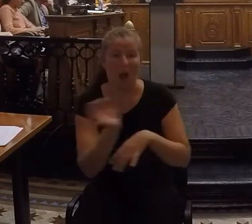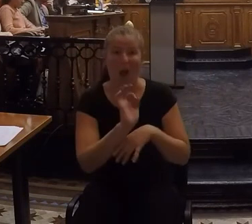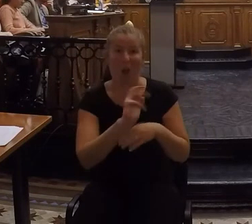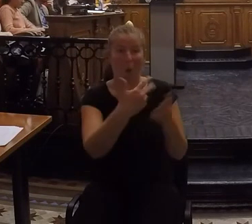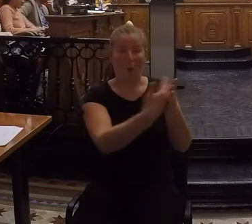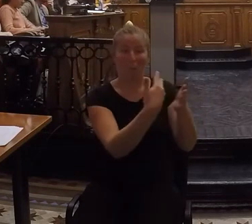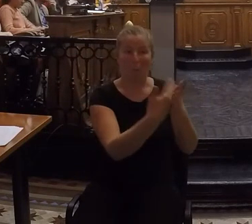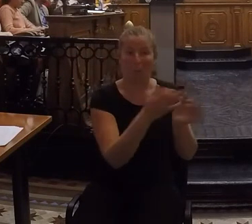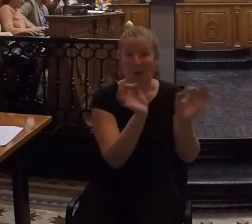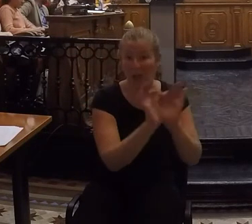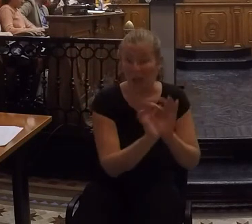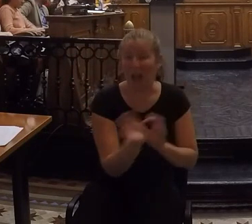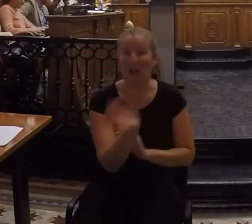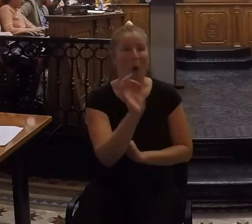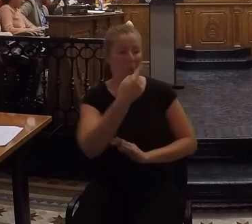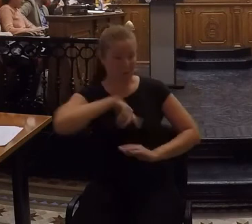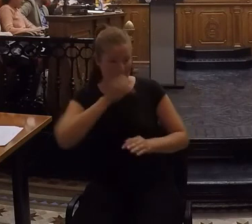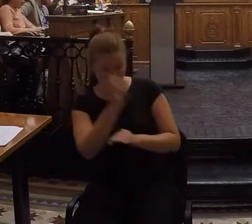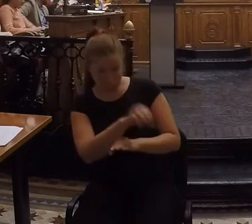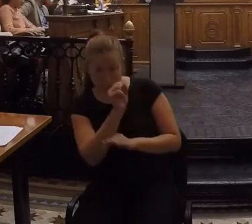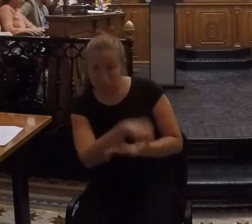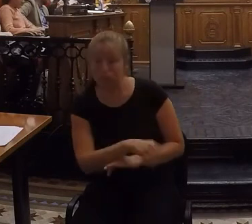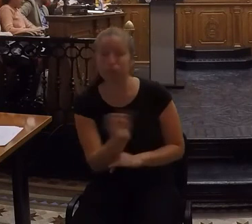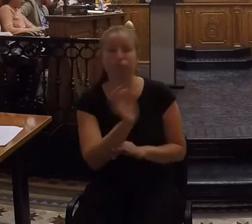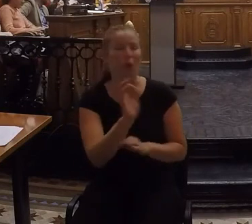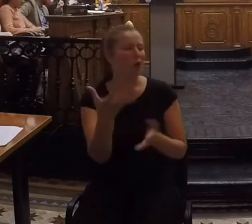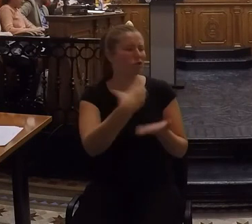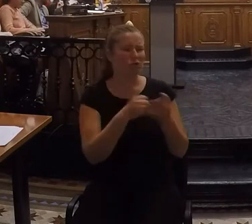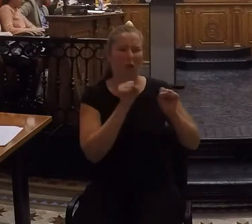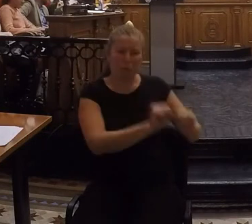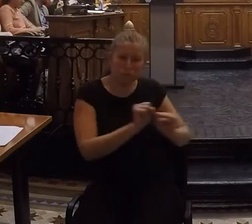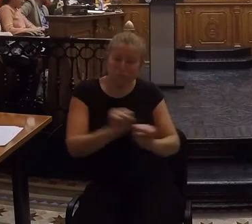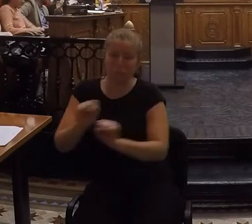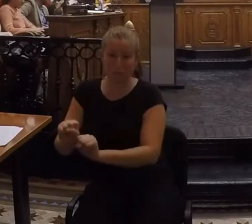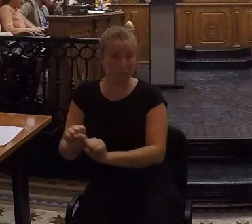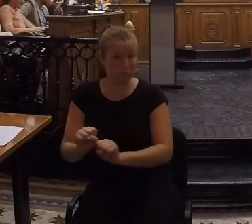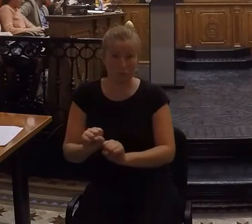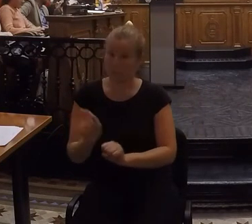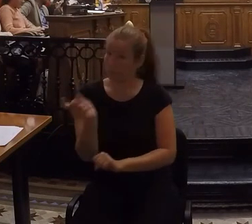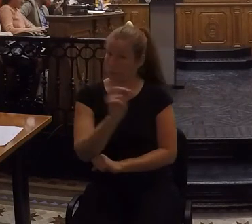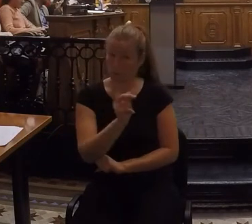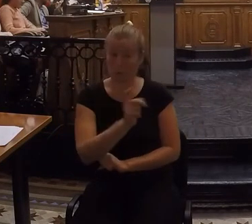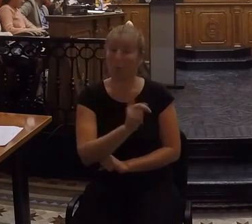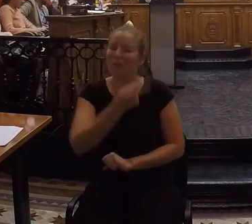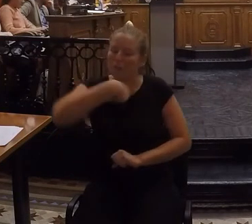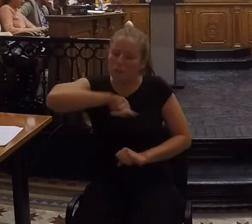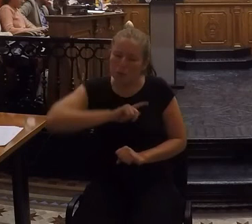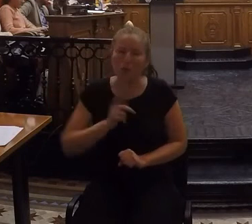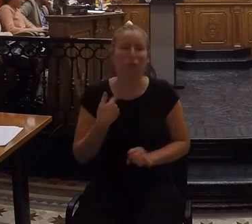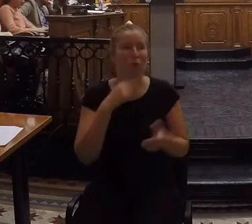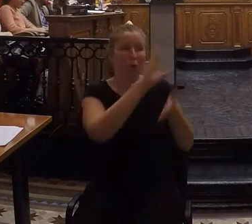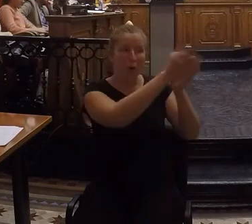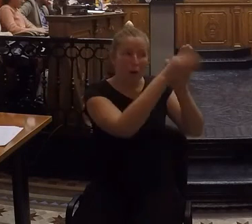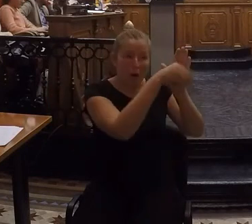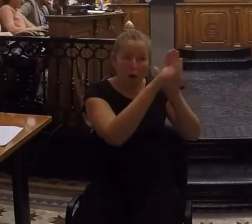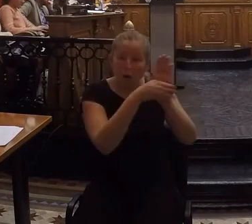no sirven para nada, que a la vista está que las hemos desestimado todas. Señor Granero, hemos introducido un buen número de